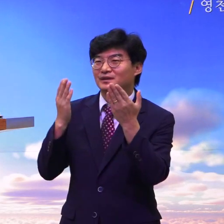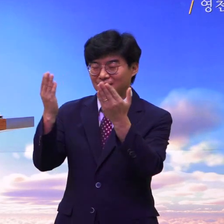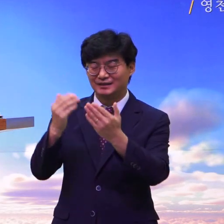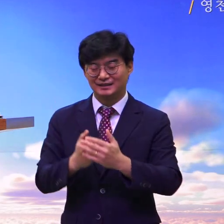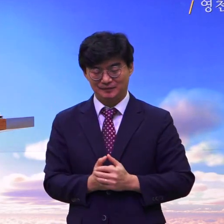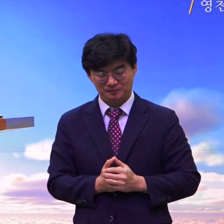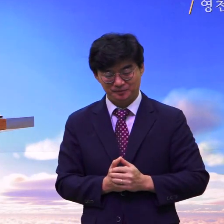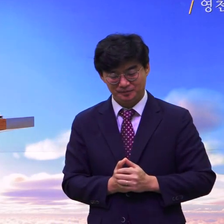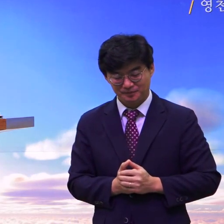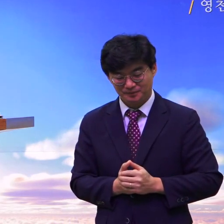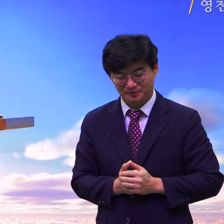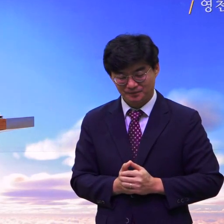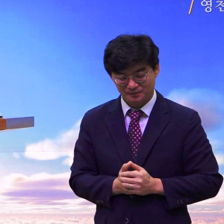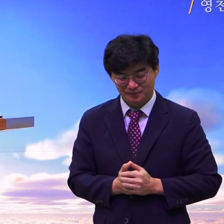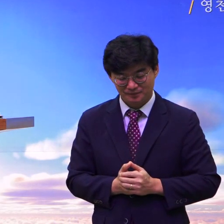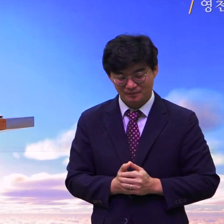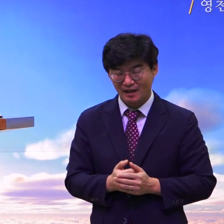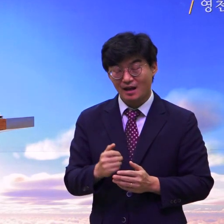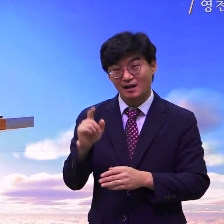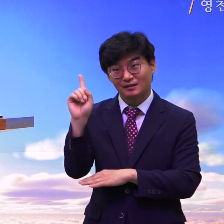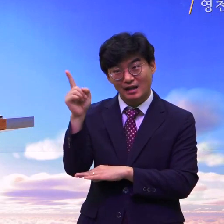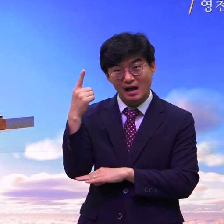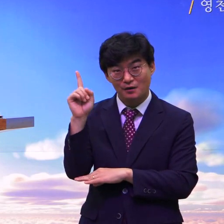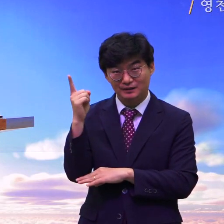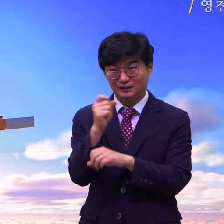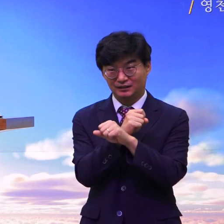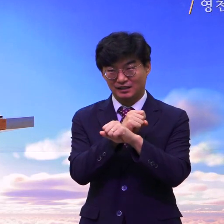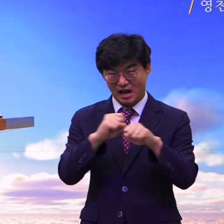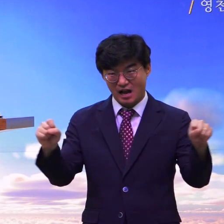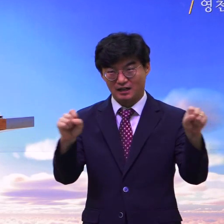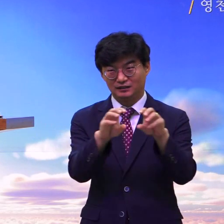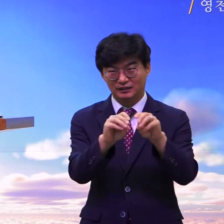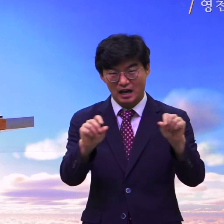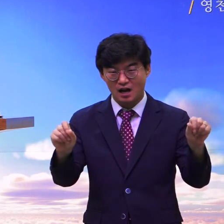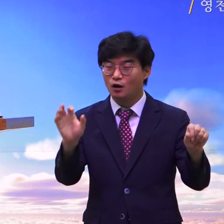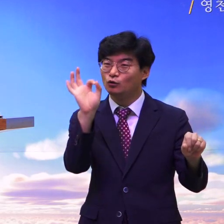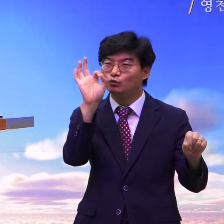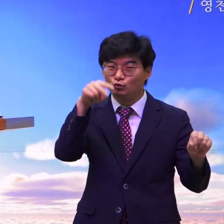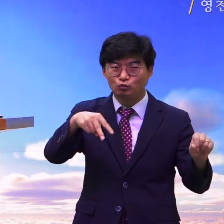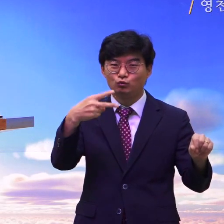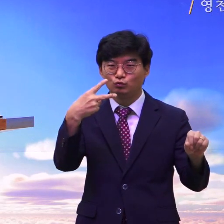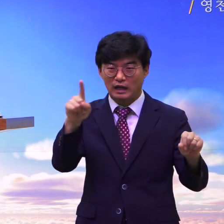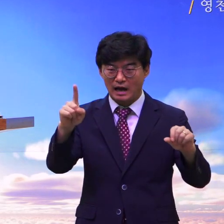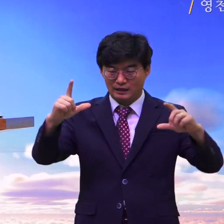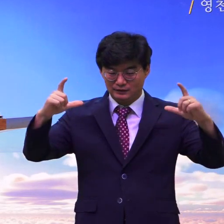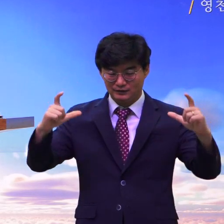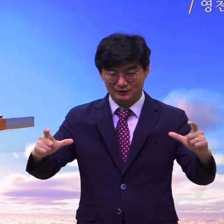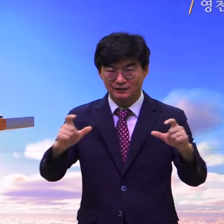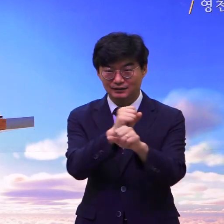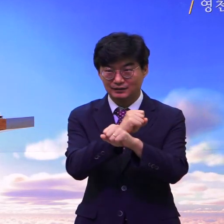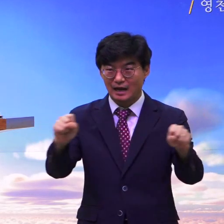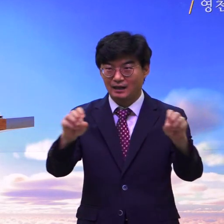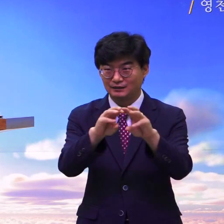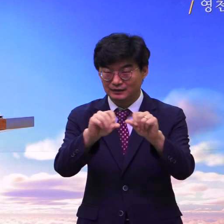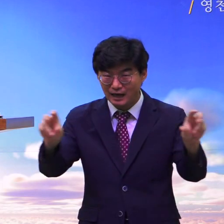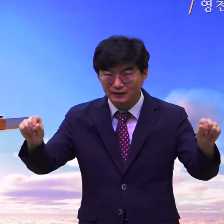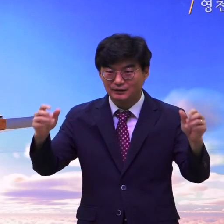다윗이 지금 유다 광야에 있습니다. 유다 광야에서 이 시를 썼습니다.